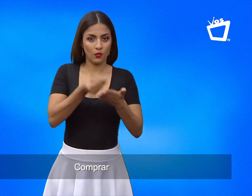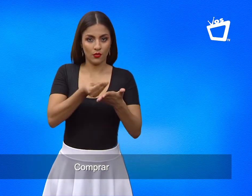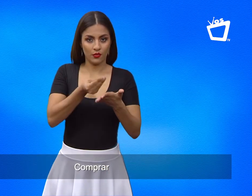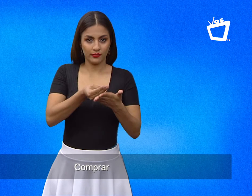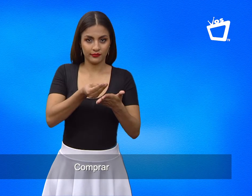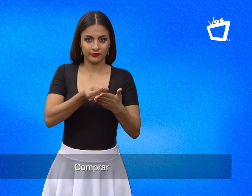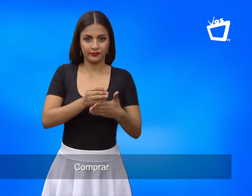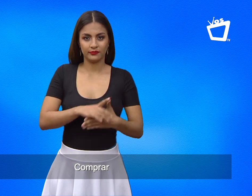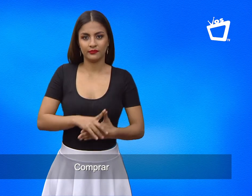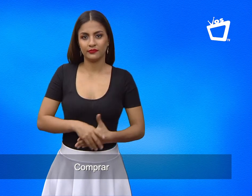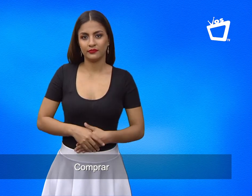Comprar.